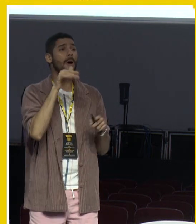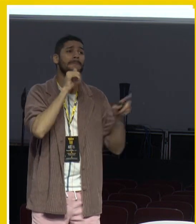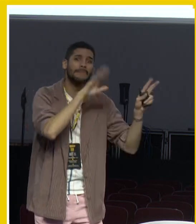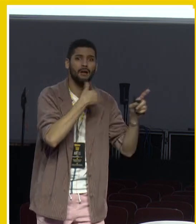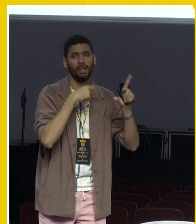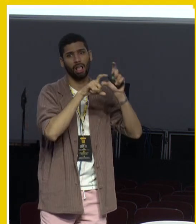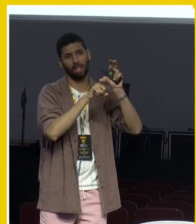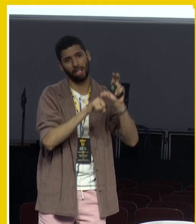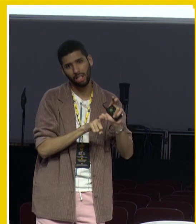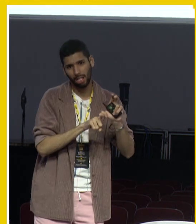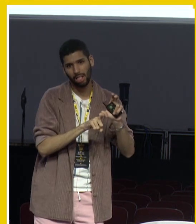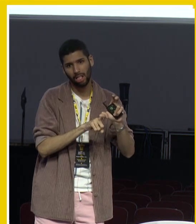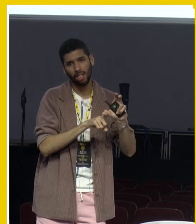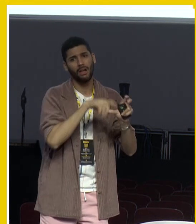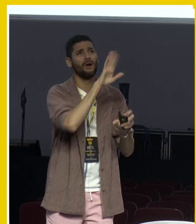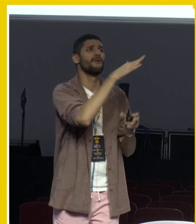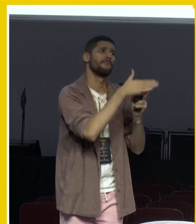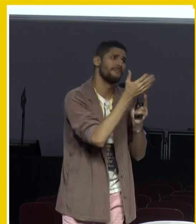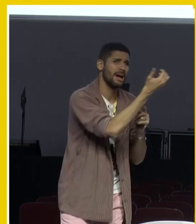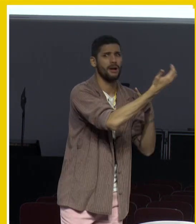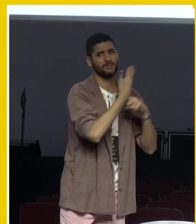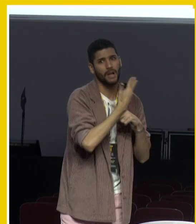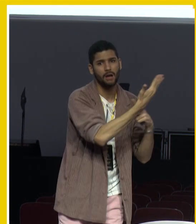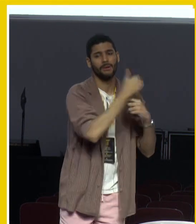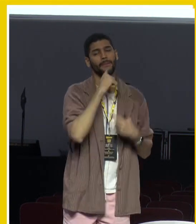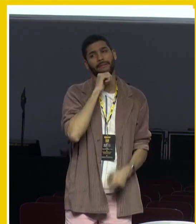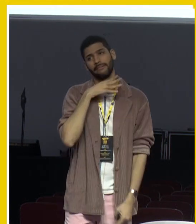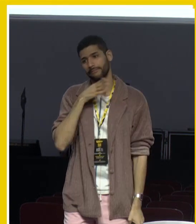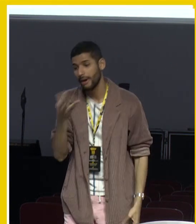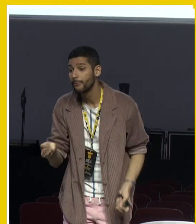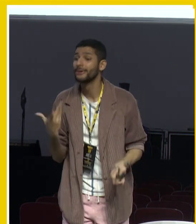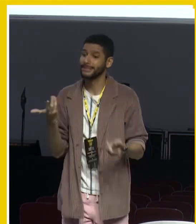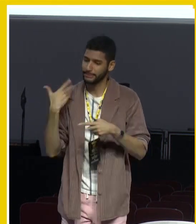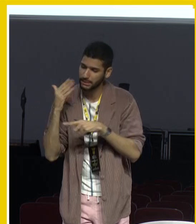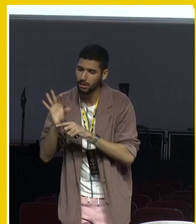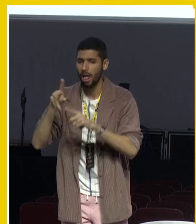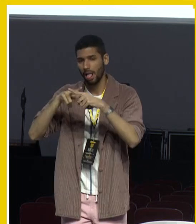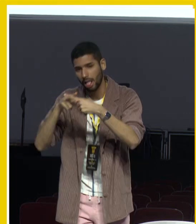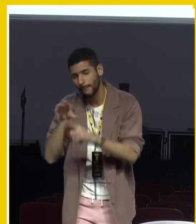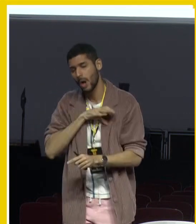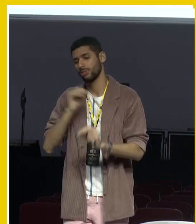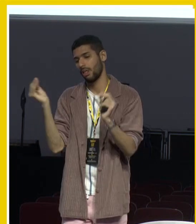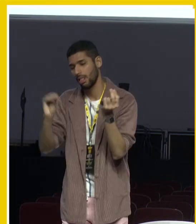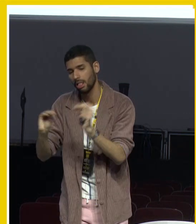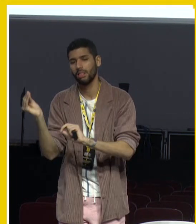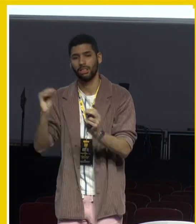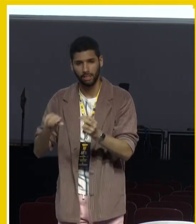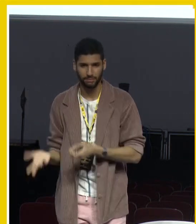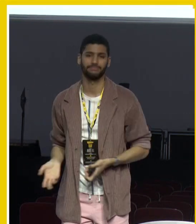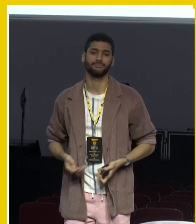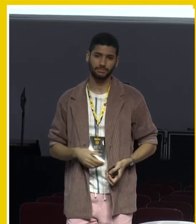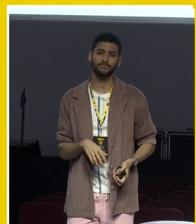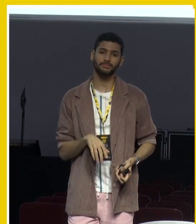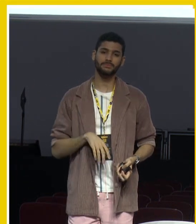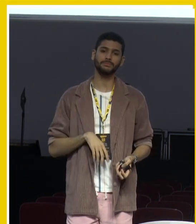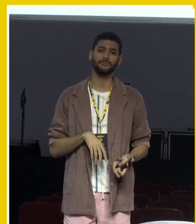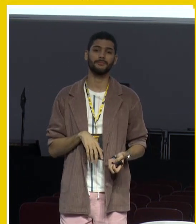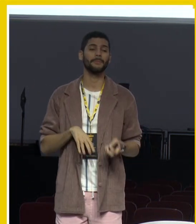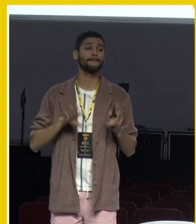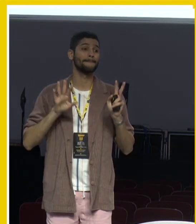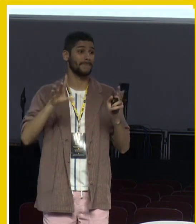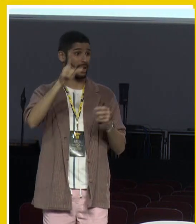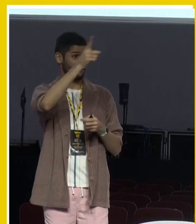estão vendo aí e aí fica dependendo da minha mãe toda hora me ajuda a fazer as legendas não imagina fazer legendas e colocando